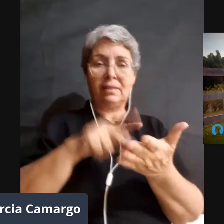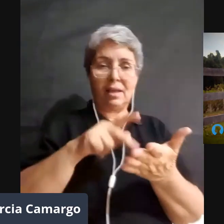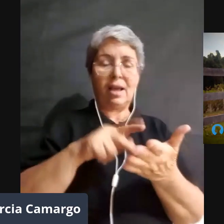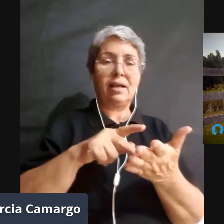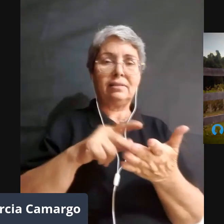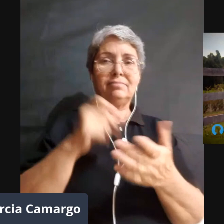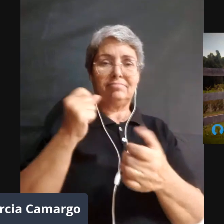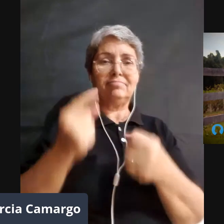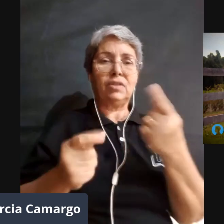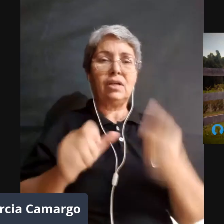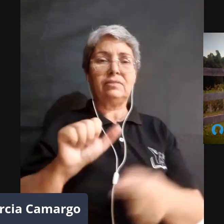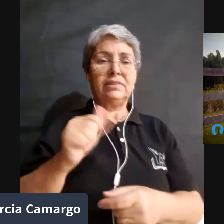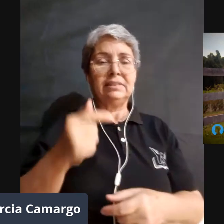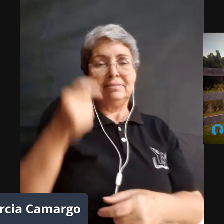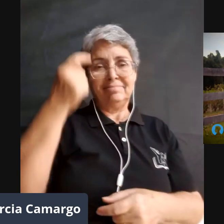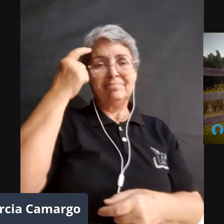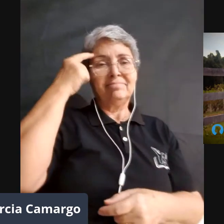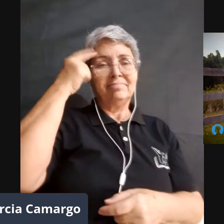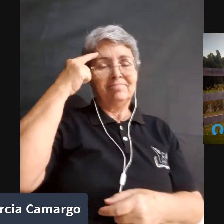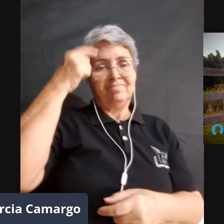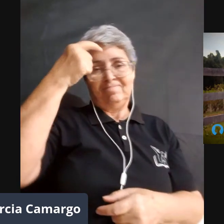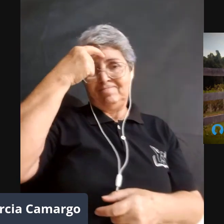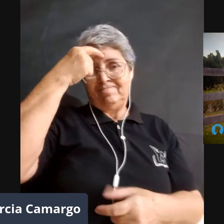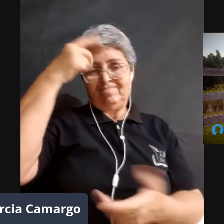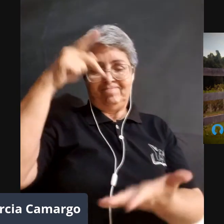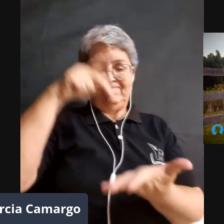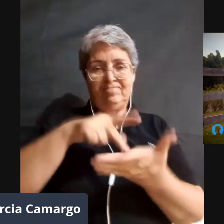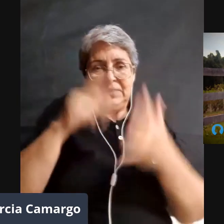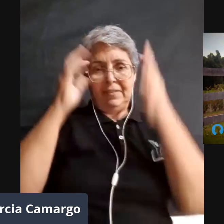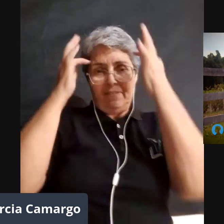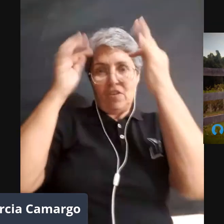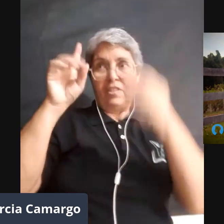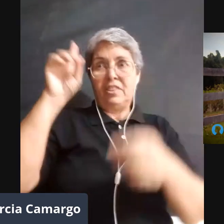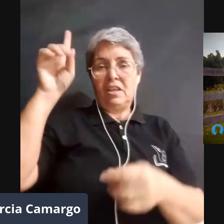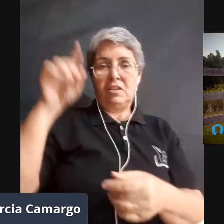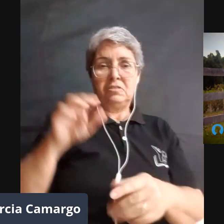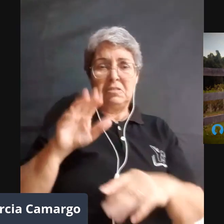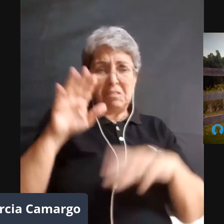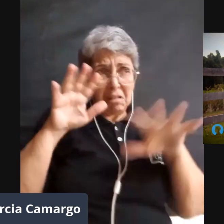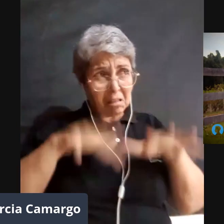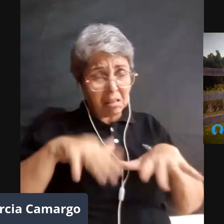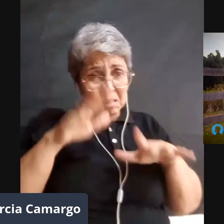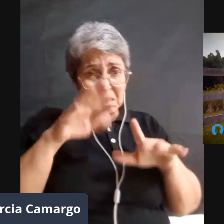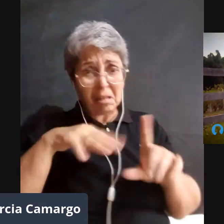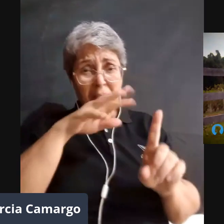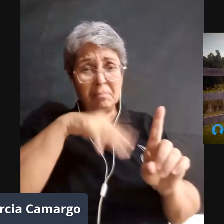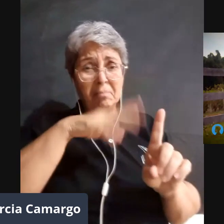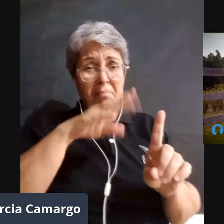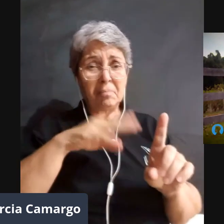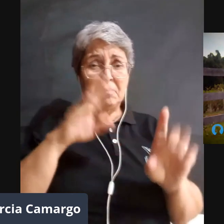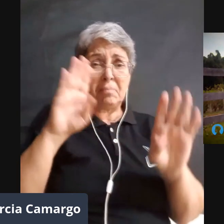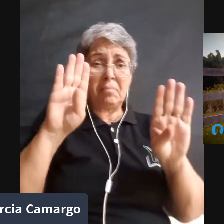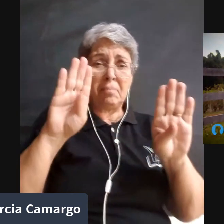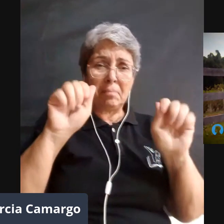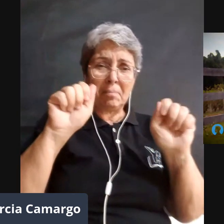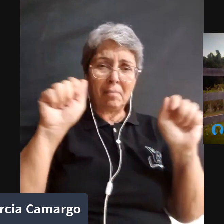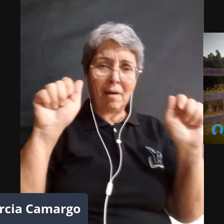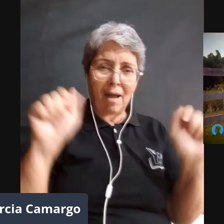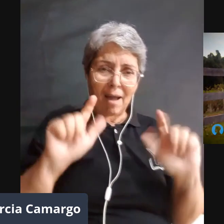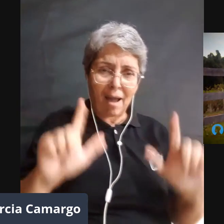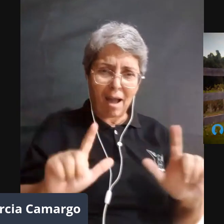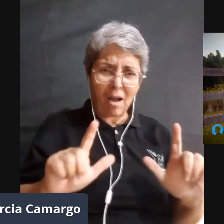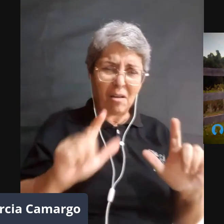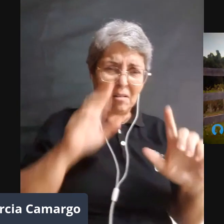meus irmãos, não dobrarão os joelhos a Baal. Eu convido a você que não dobre os joelhos a Baal. E esses não permitirão que